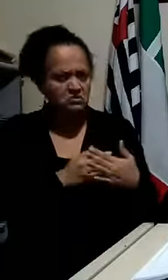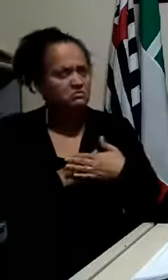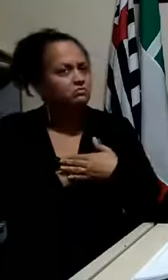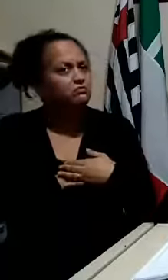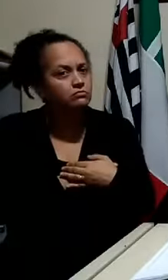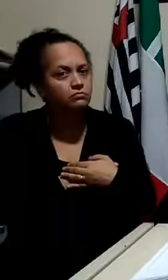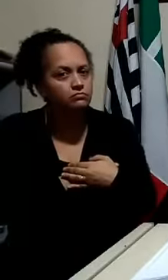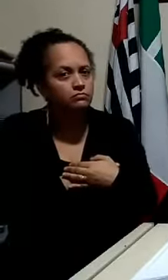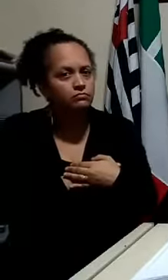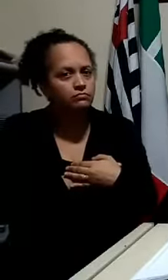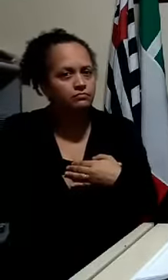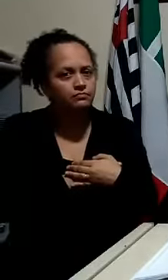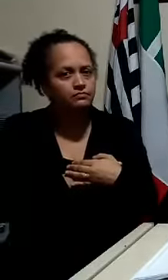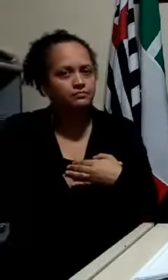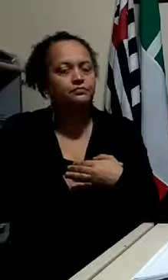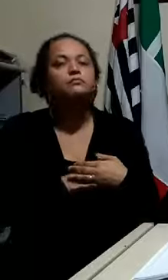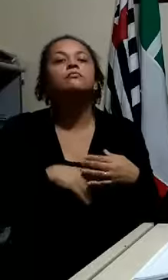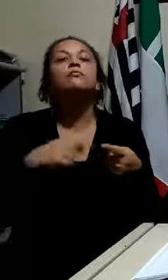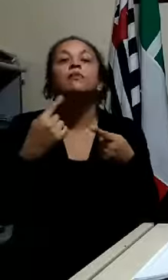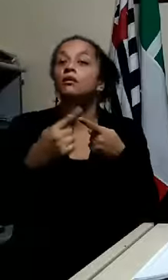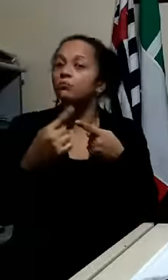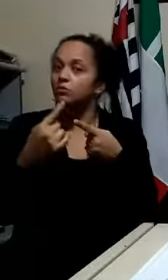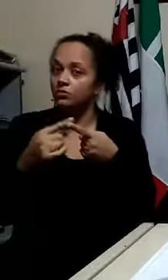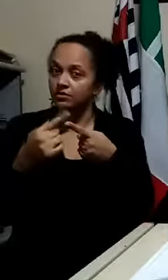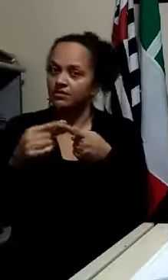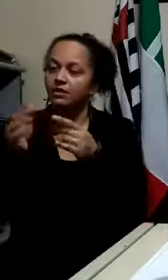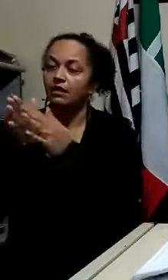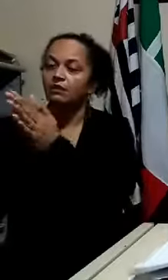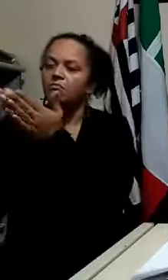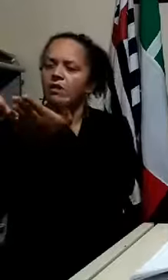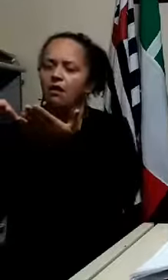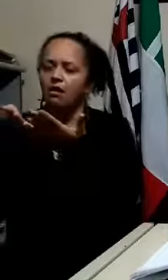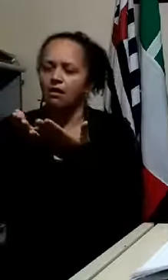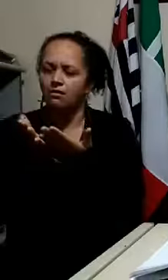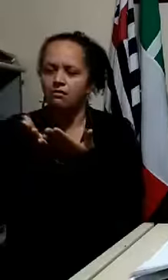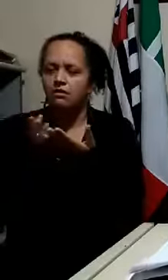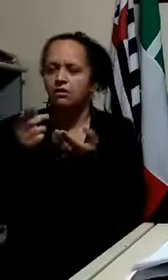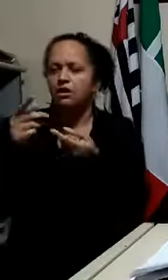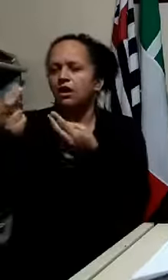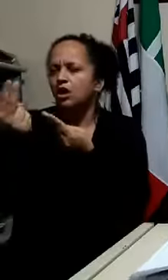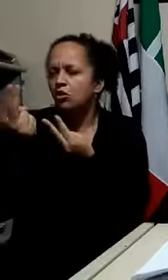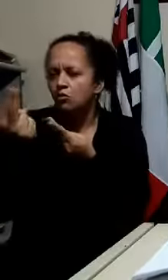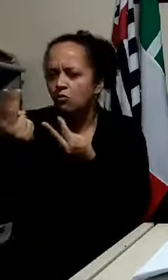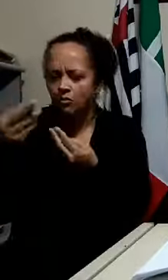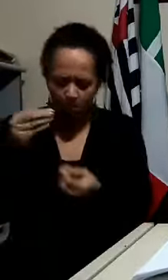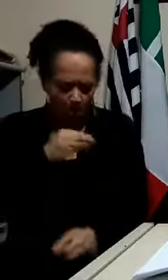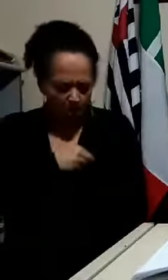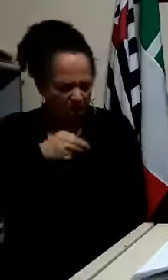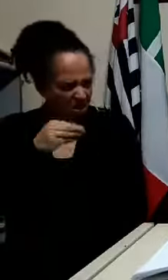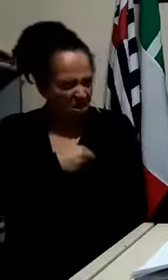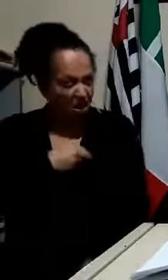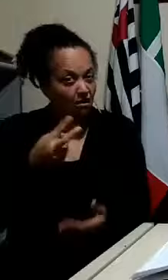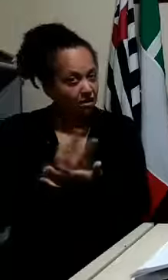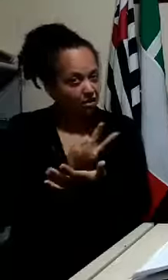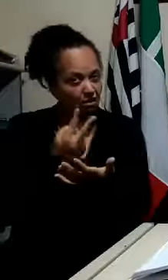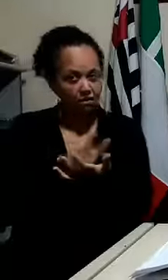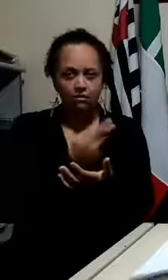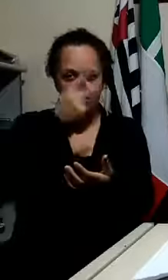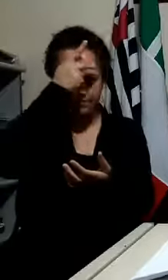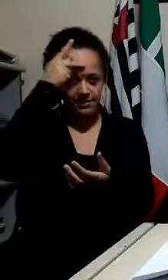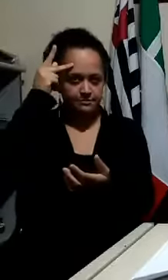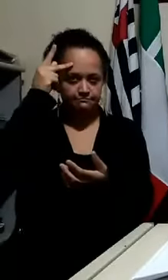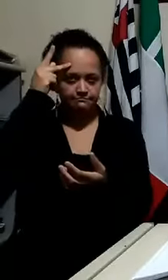coração endurecido? Porque a palavra veio de encontro ao pecado e ao erro que ela tem cometido. E ela não